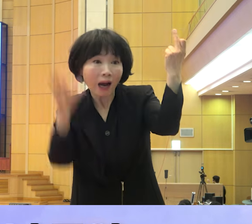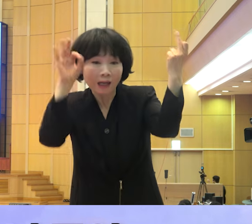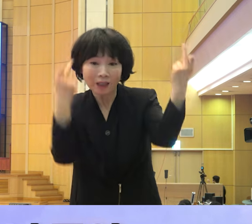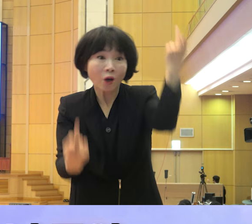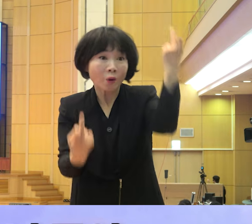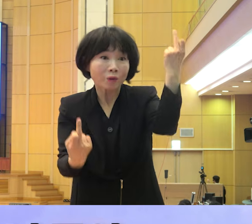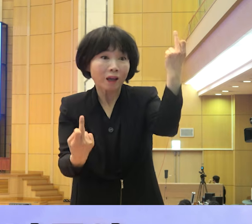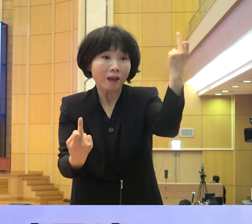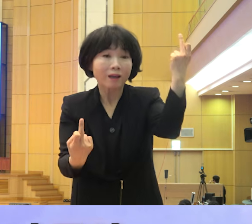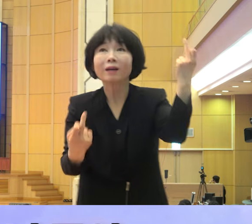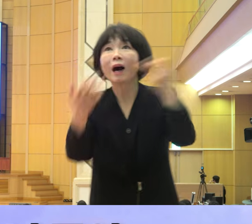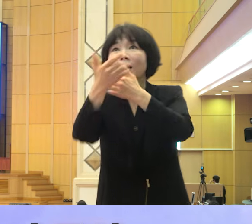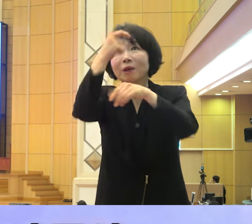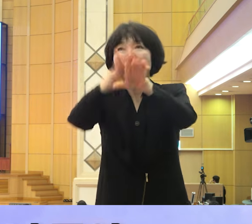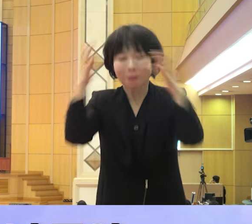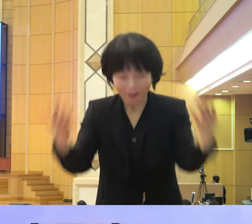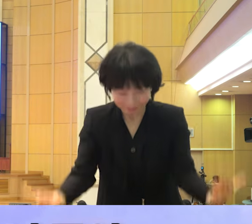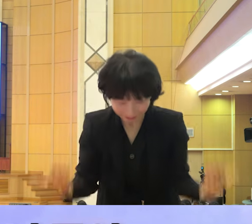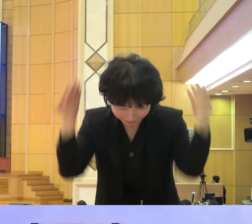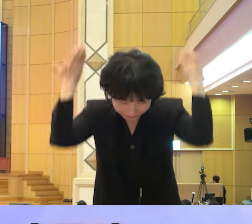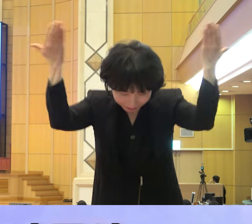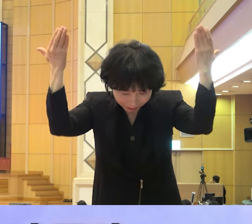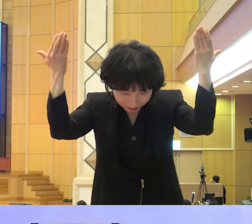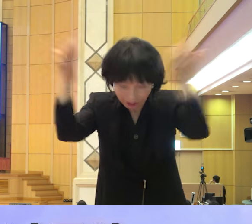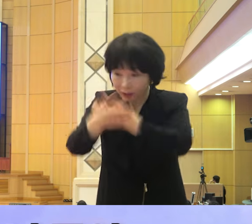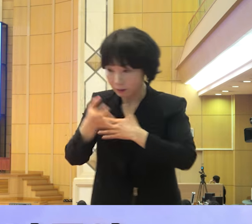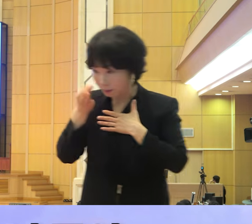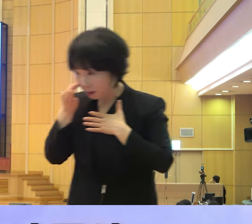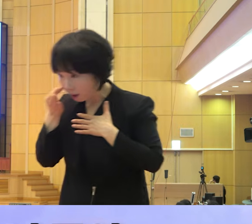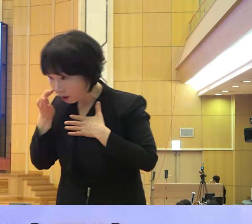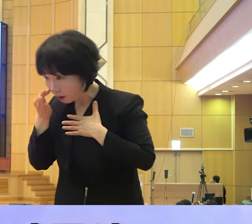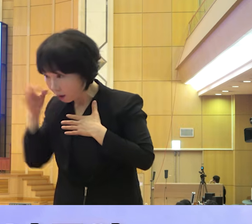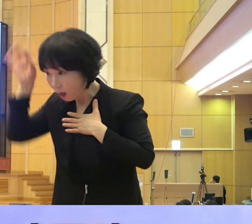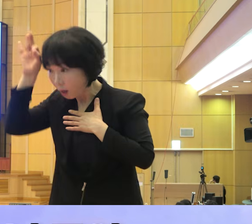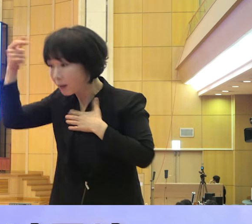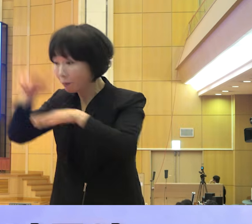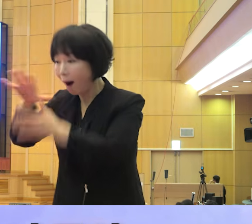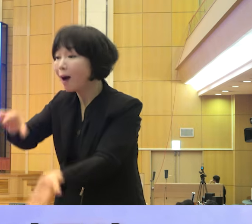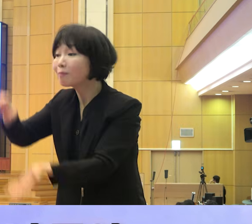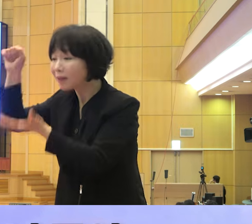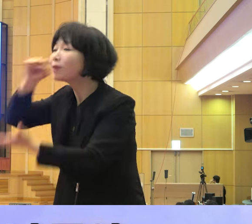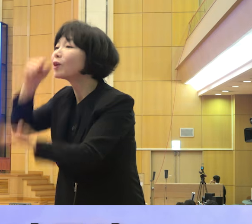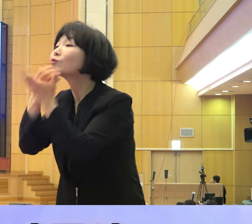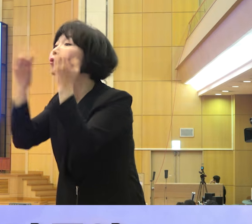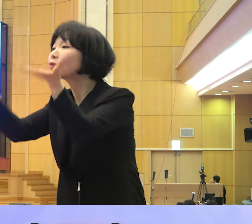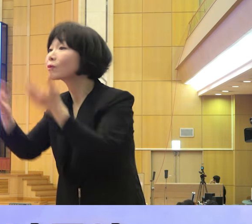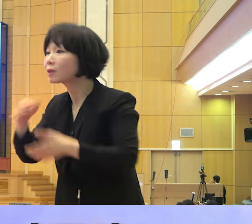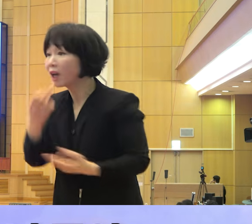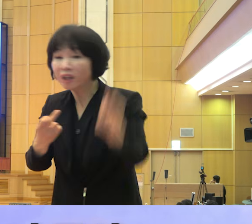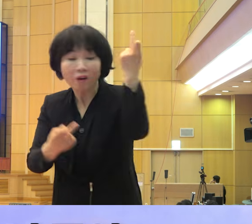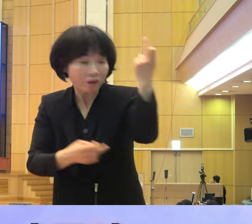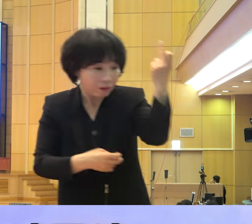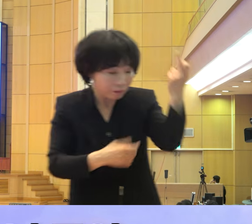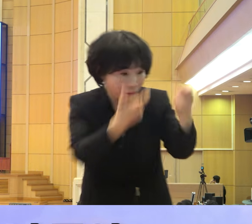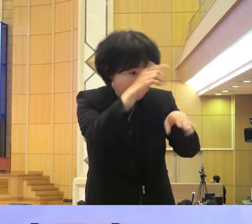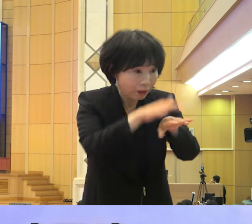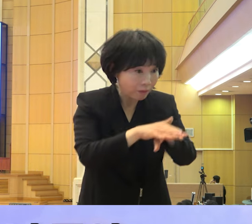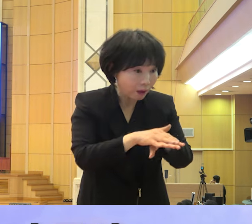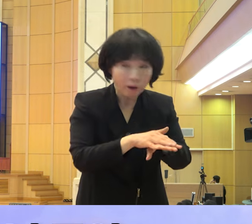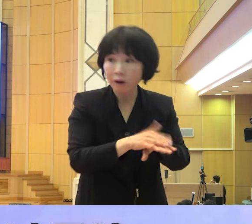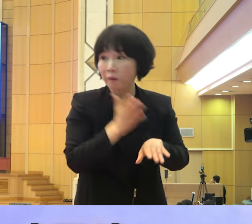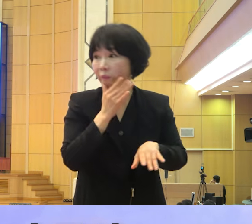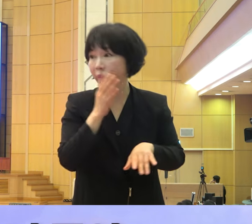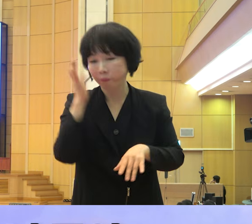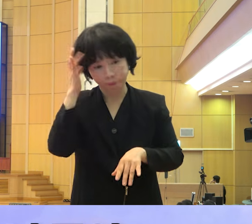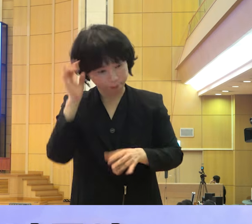연락했잖아. 그러니까 축복받았잖아. 할렐루야. 그냥 뭐 예배 드리니까 가만히 와서 앉아가지고 나 예배